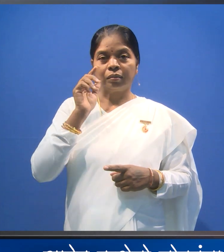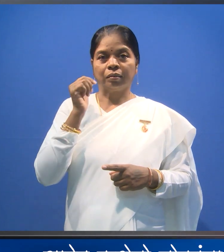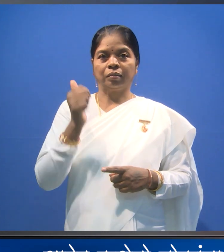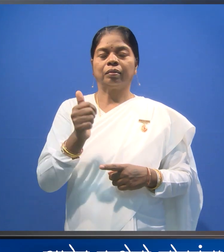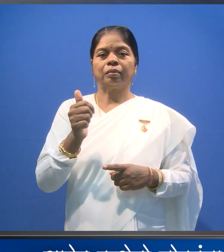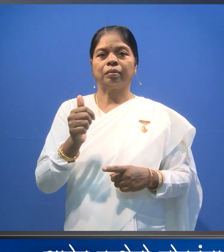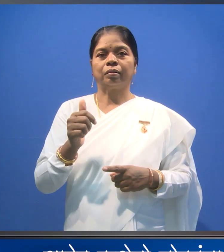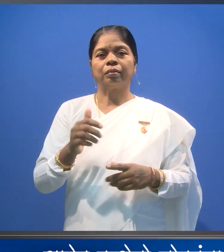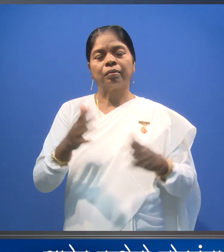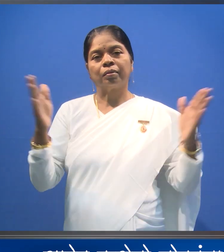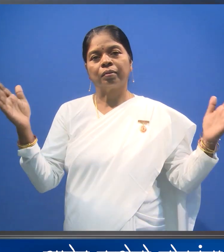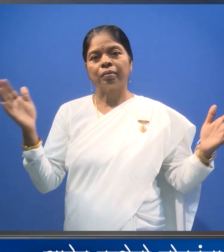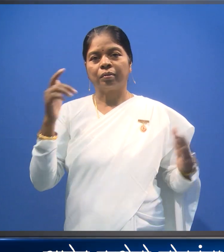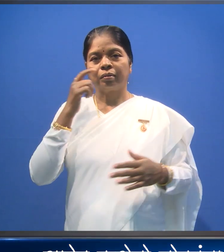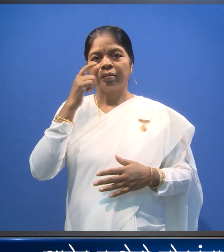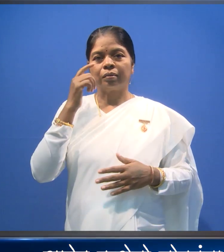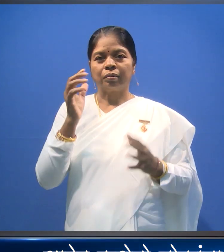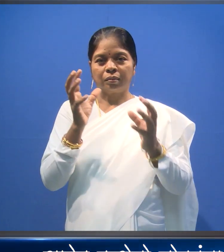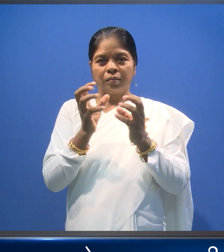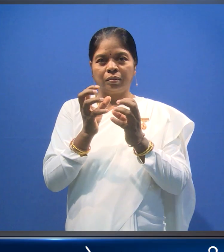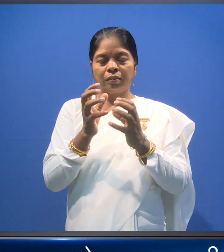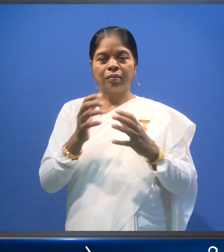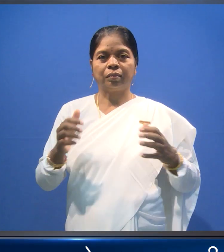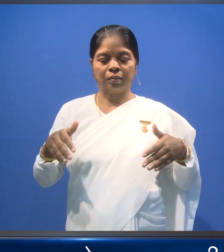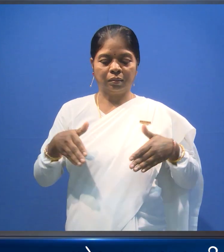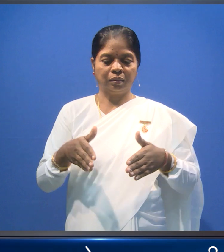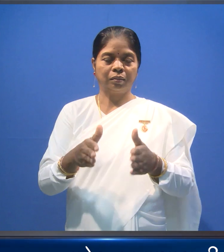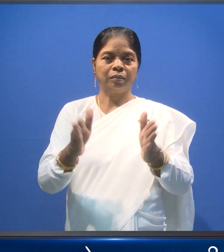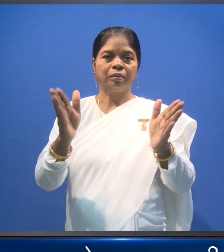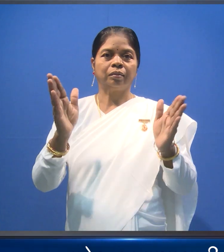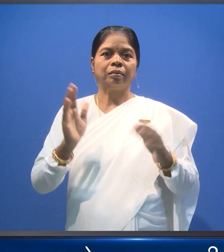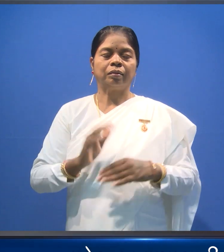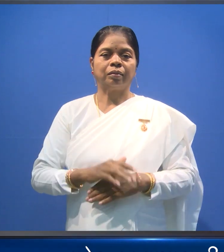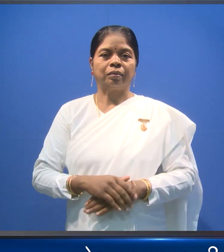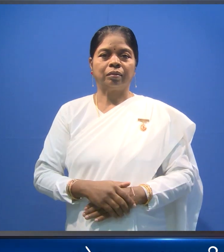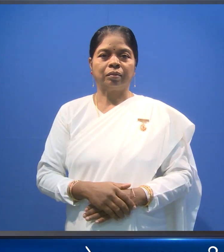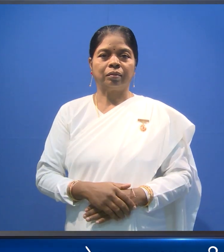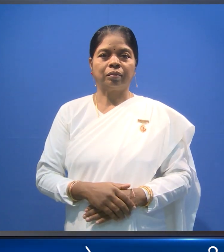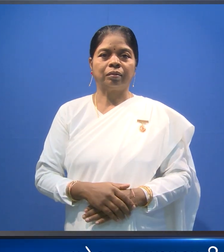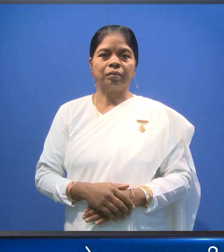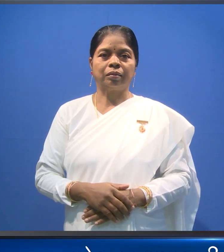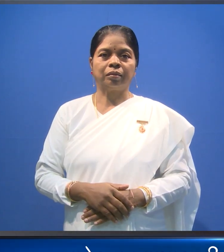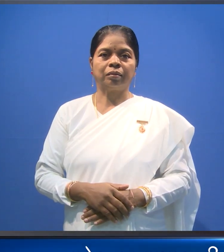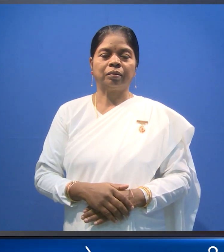करोडो लोकांना अज्ञान अंधकारातून बाहेर काढण्यासाठी मार्ग दाखवत